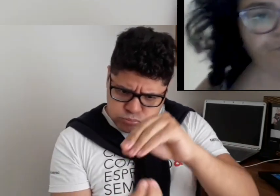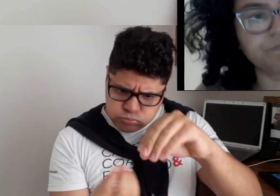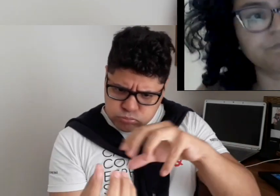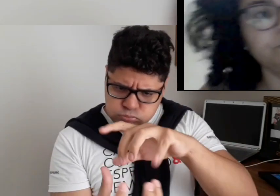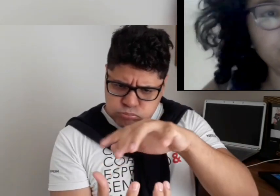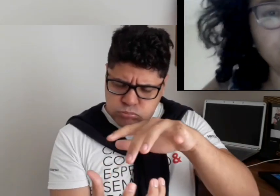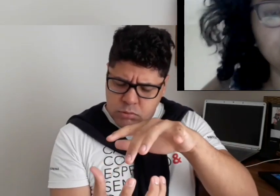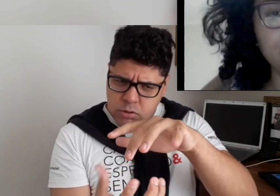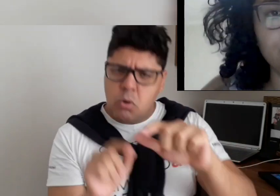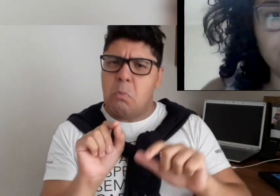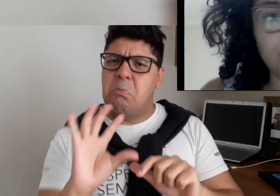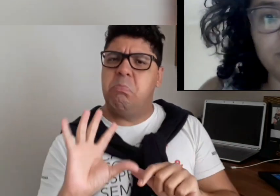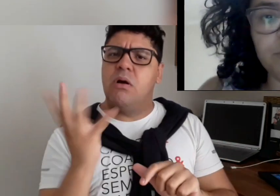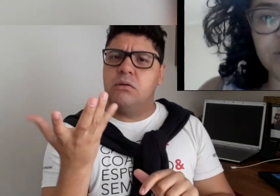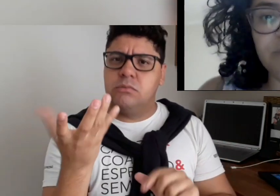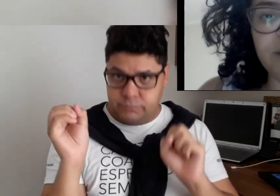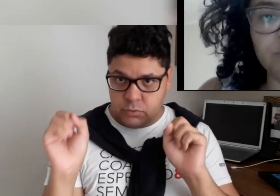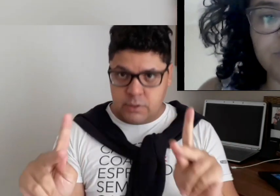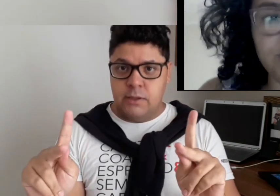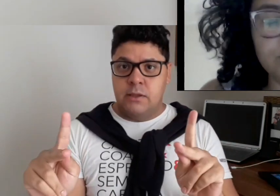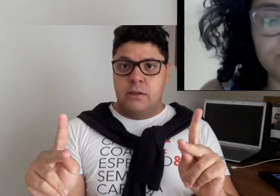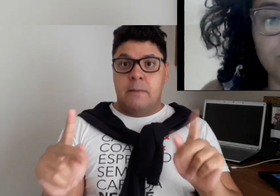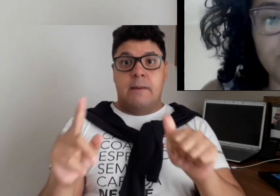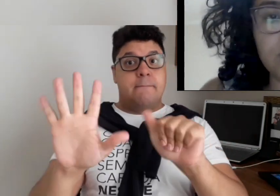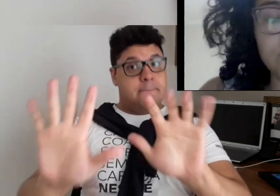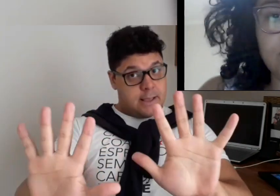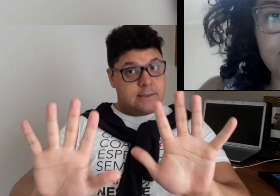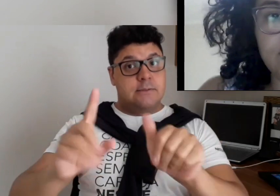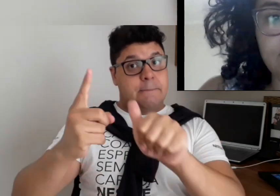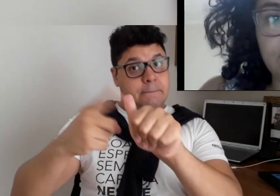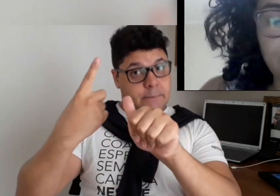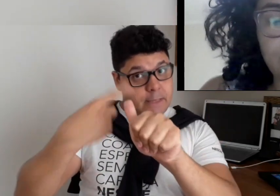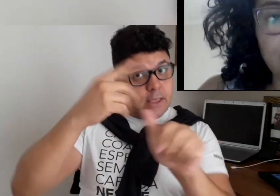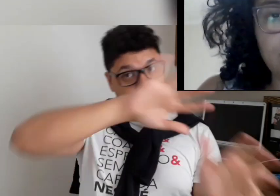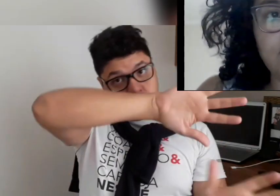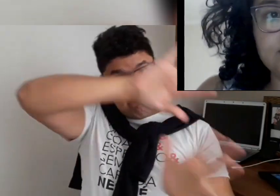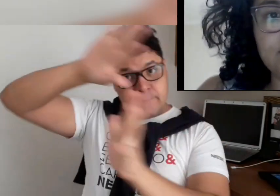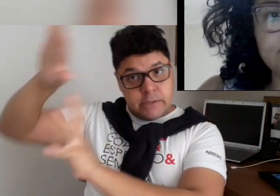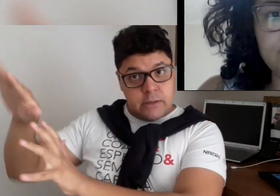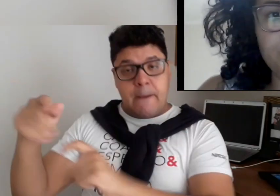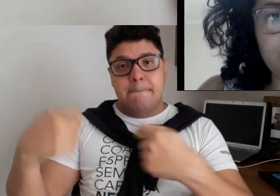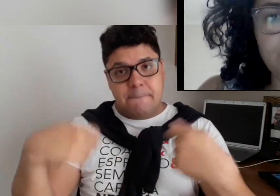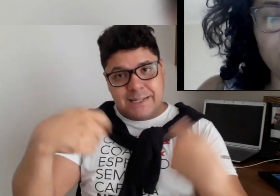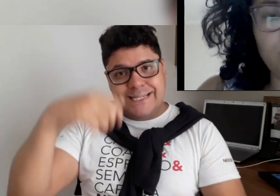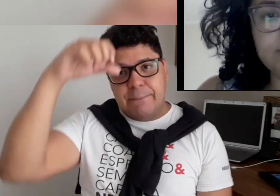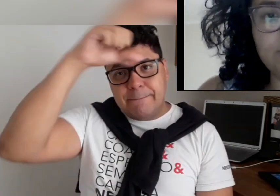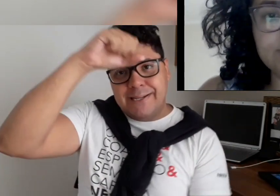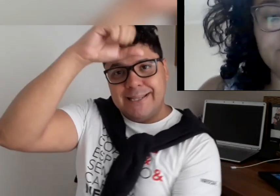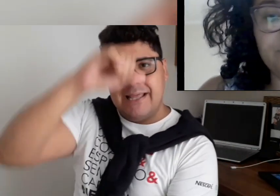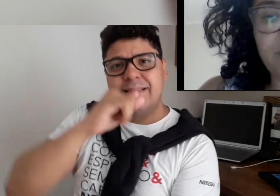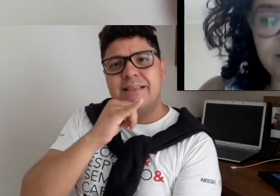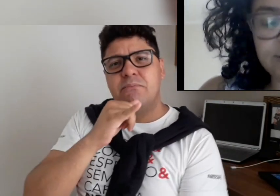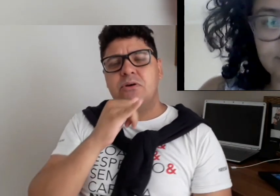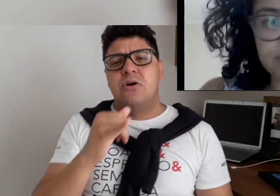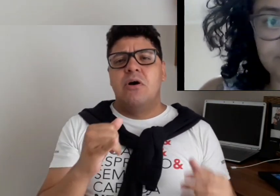tá? Então, para a gente falar sobre isso, a gente tem que entender certinho primeiro quais são